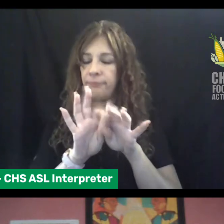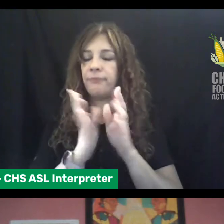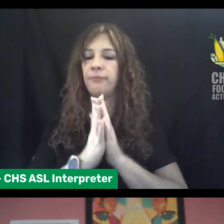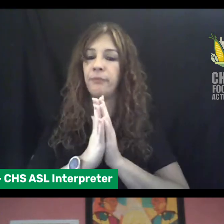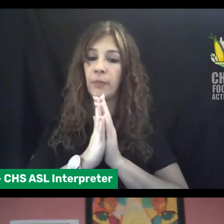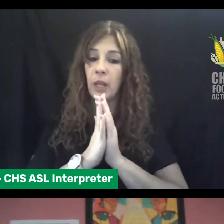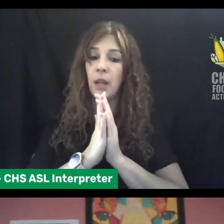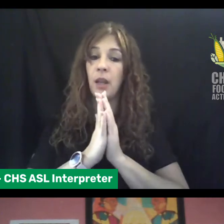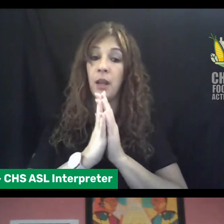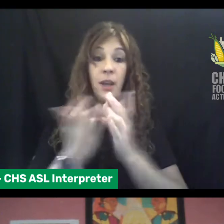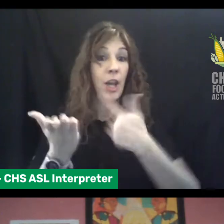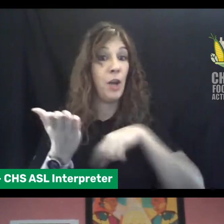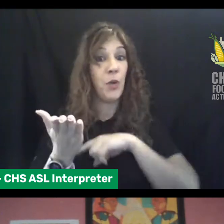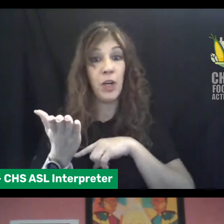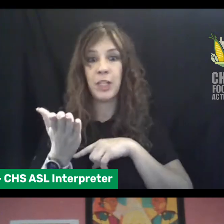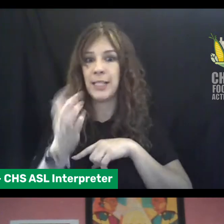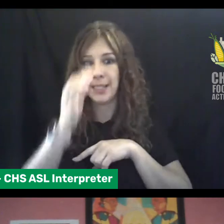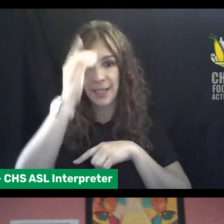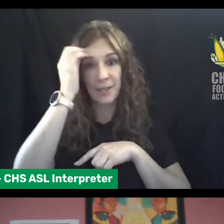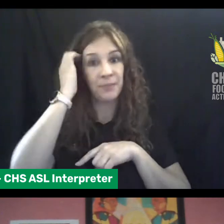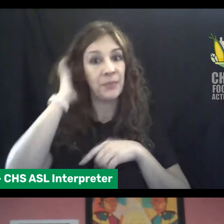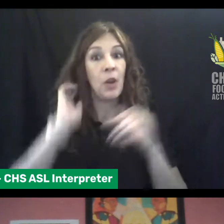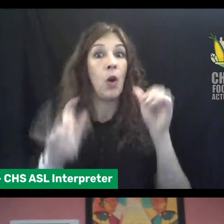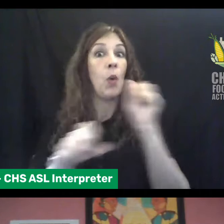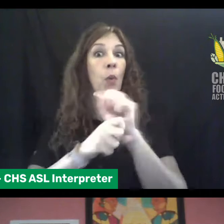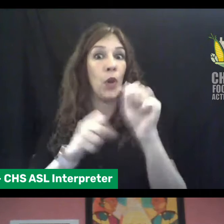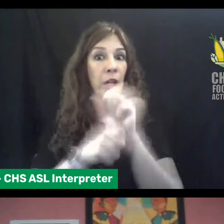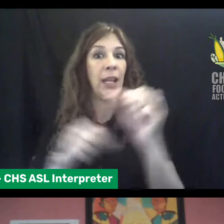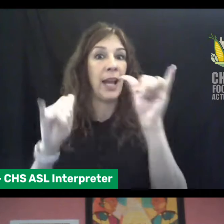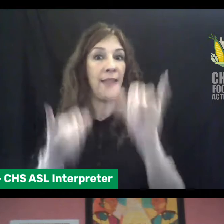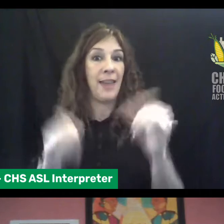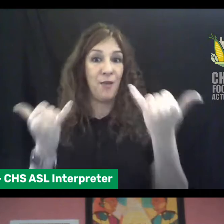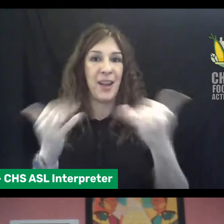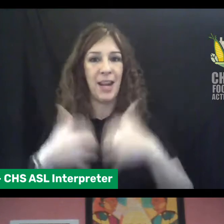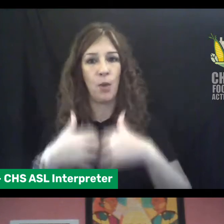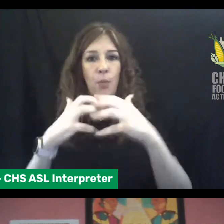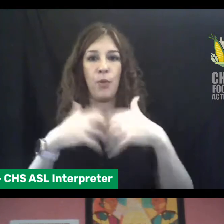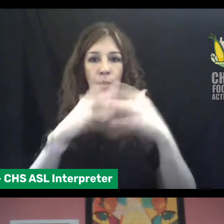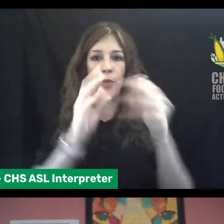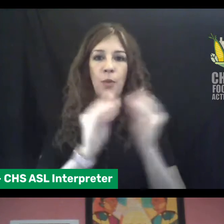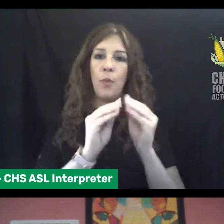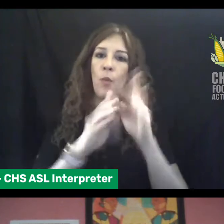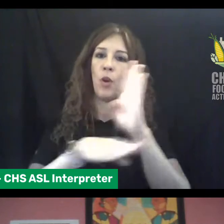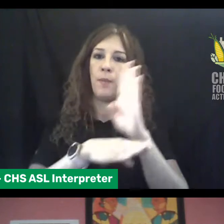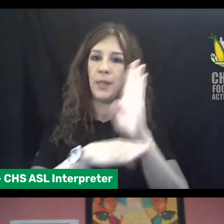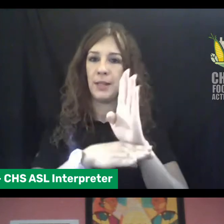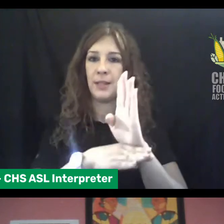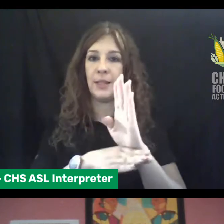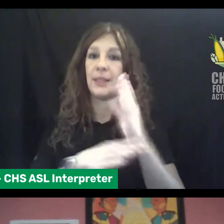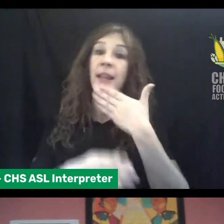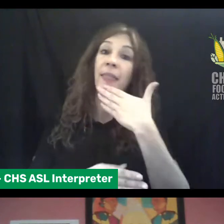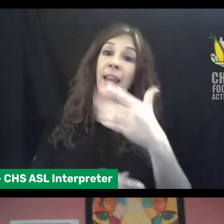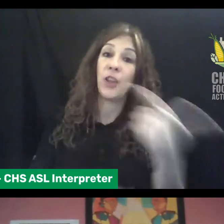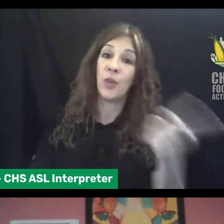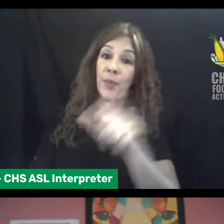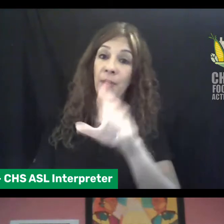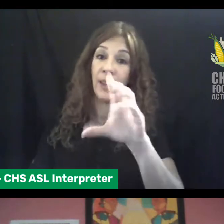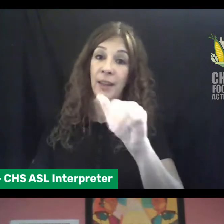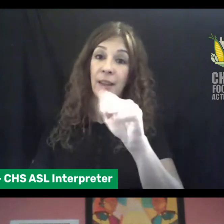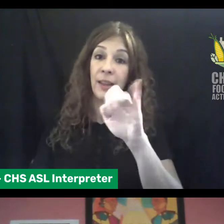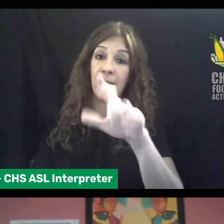Bueno, pues estamos trabajando en lo de las cooperativas. Gracias. Camil.